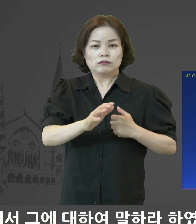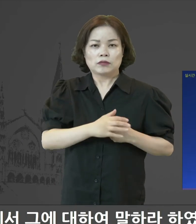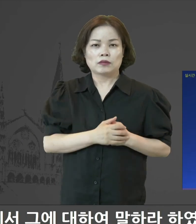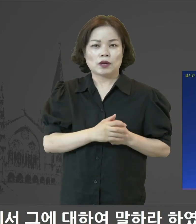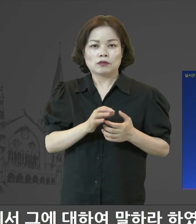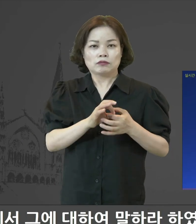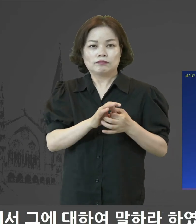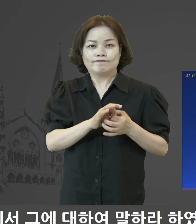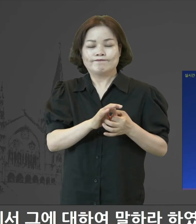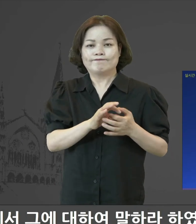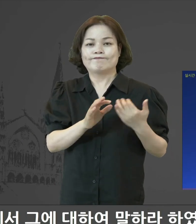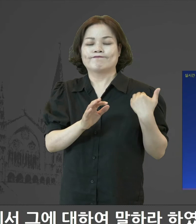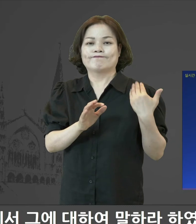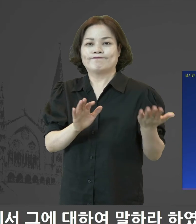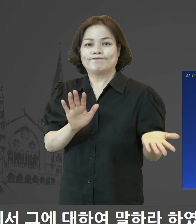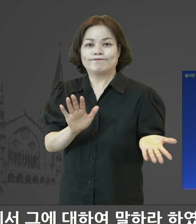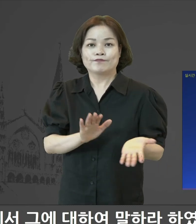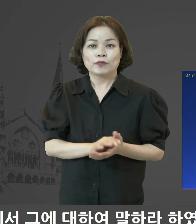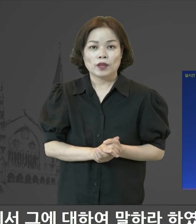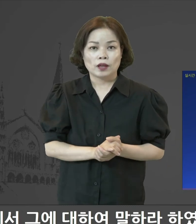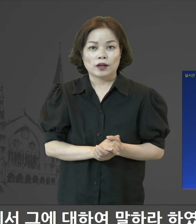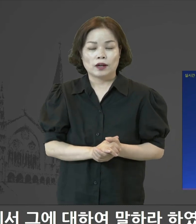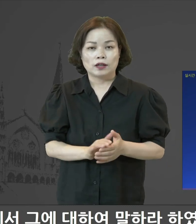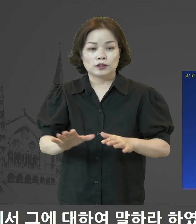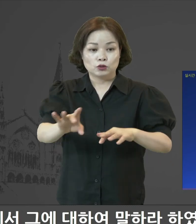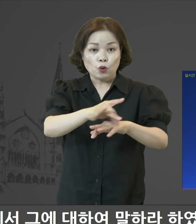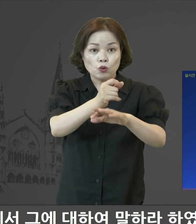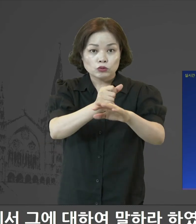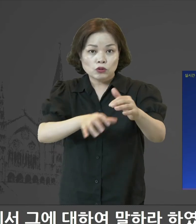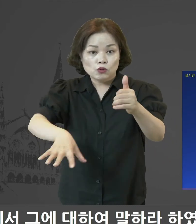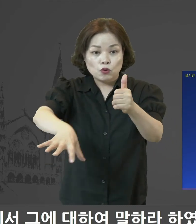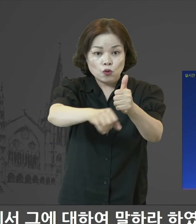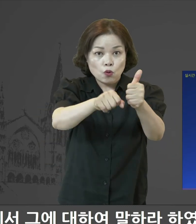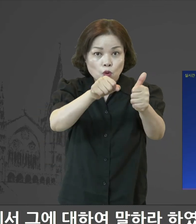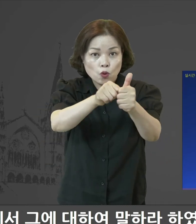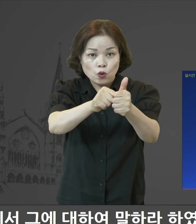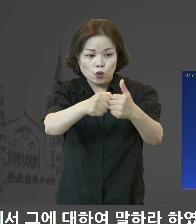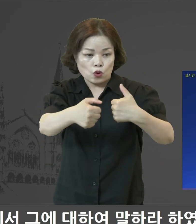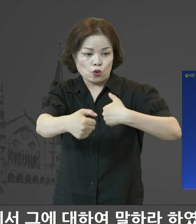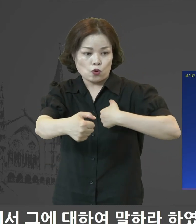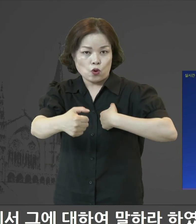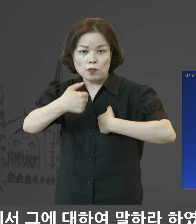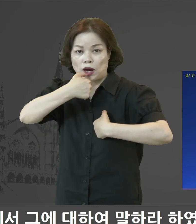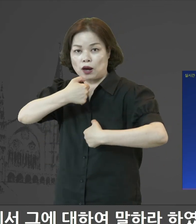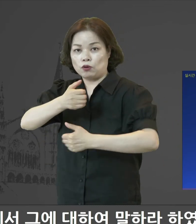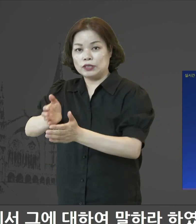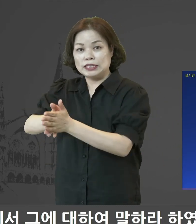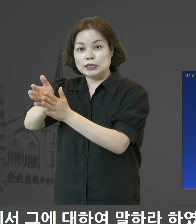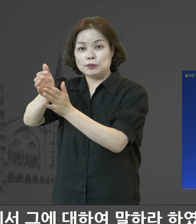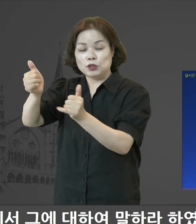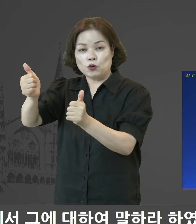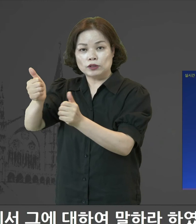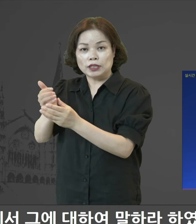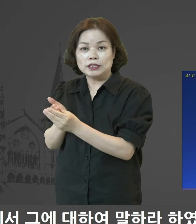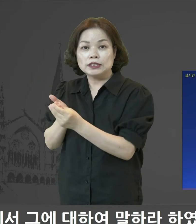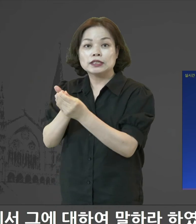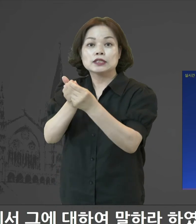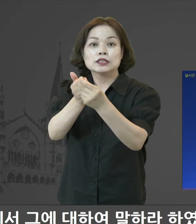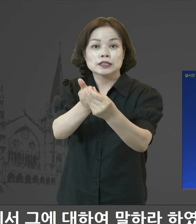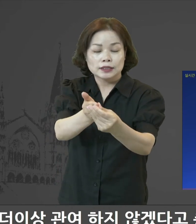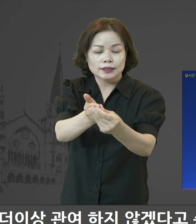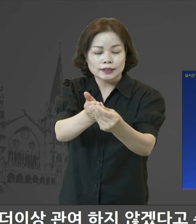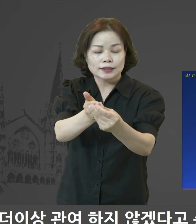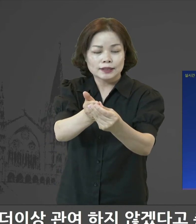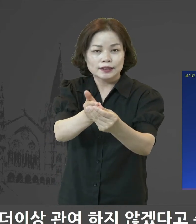관여할 수 없겠습니다. 라고 총독께 로마 시민권자를 이렇게 보내는 그런 일을